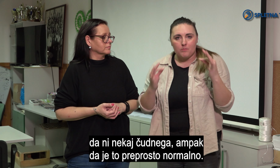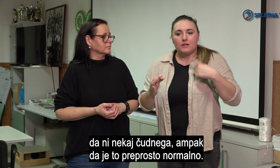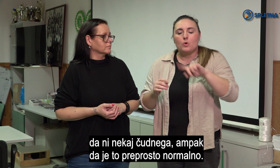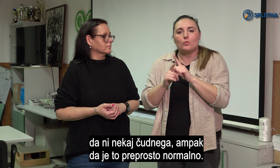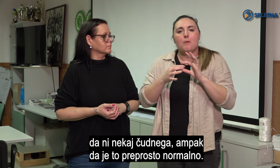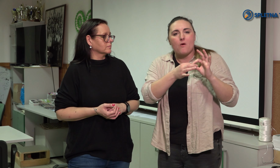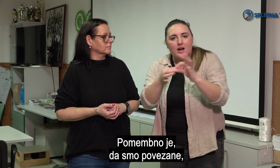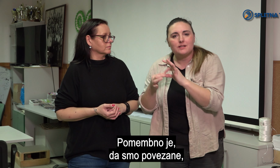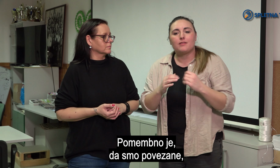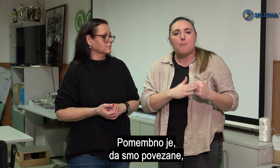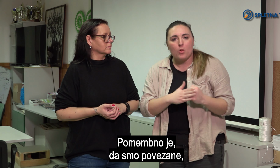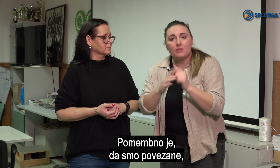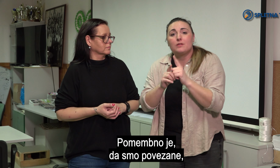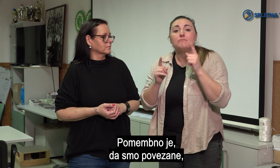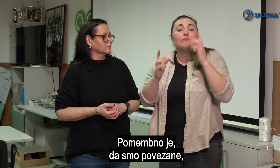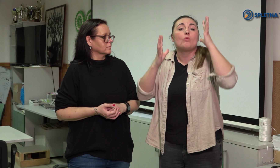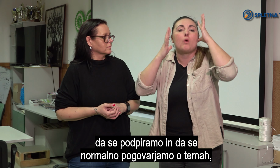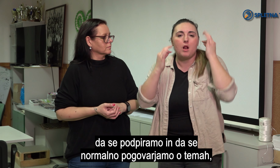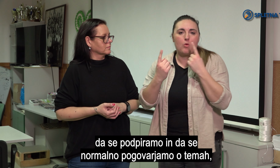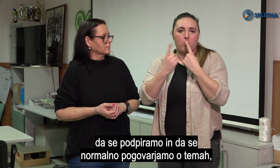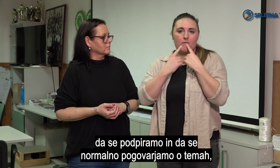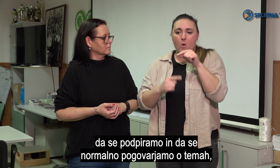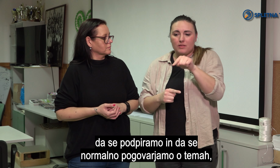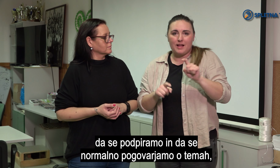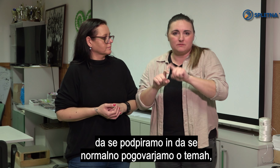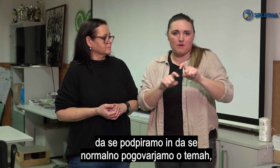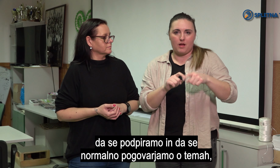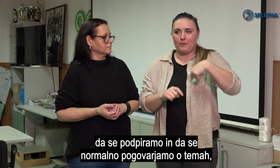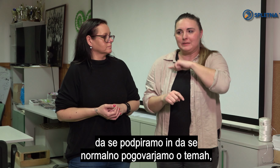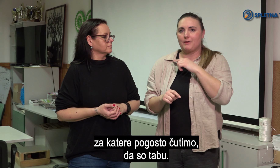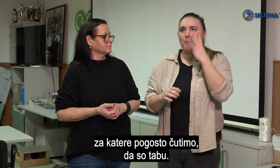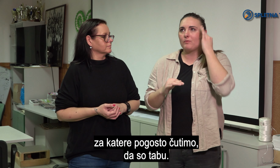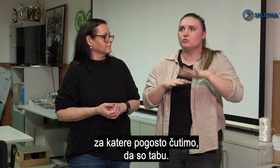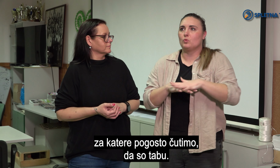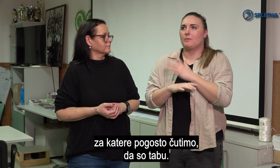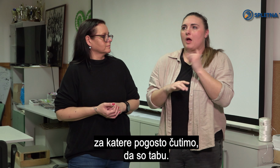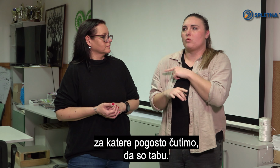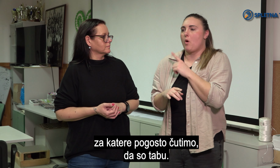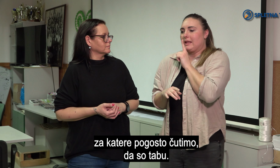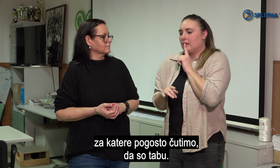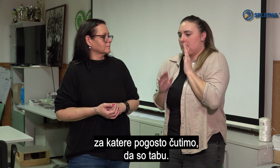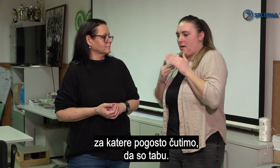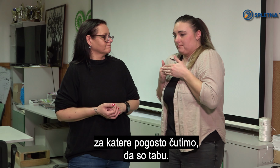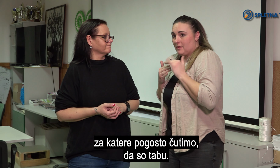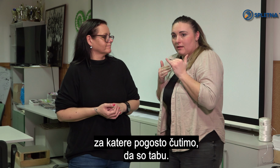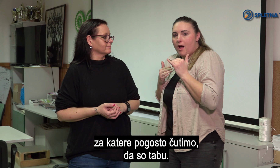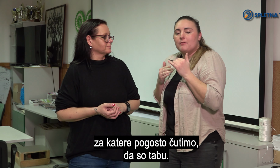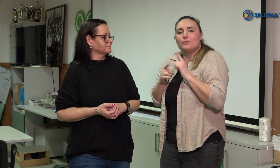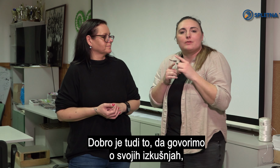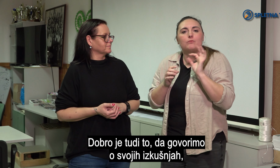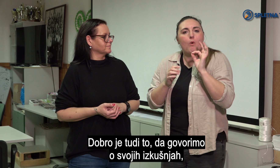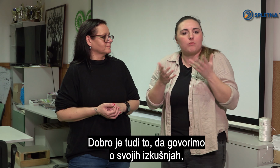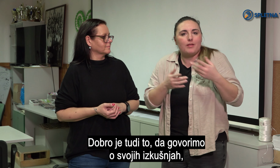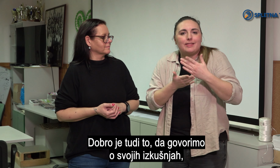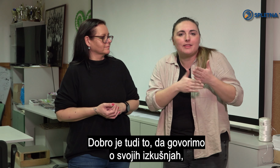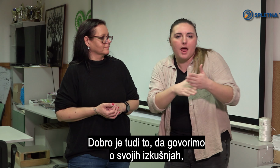da smo povezane, da se podpiramo in da se normalno pogovarjamo o temah, za katere pogosto čutimo, da so tabu. Dobro je